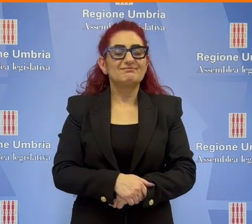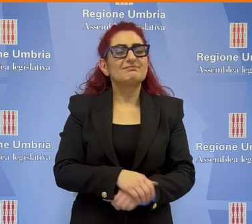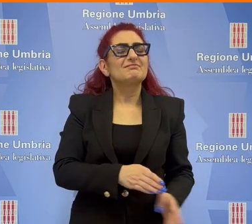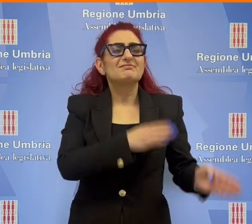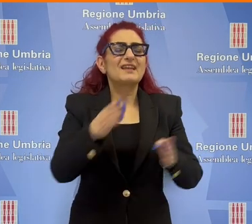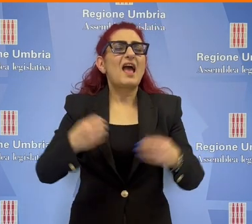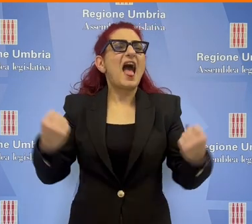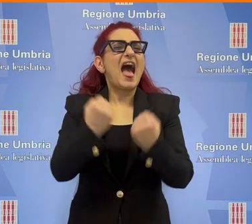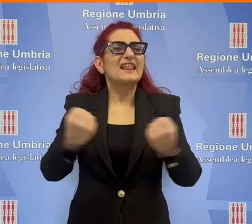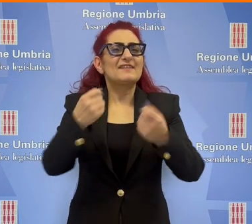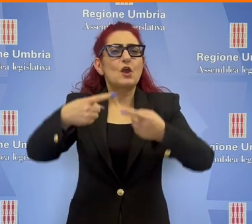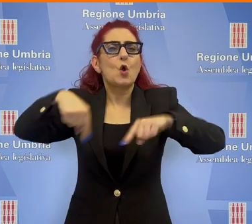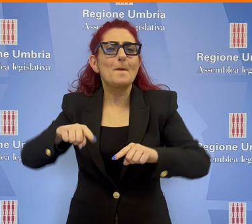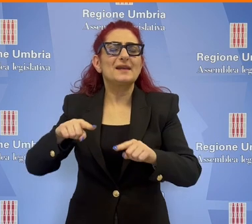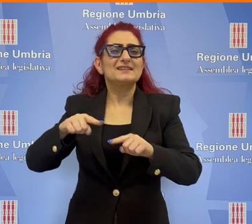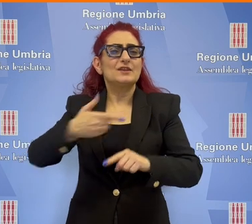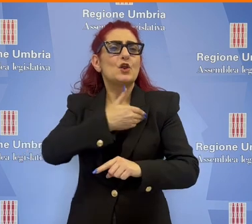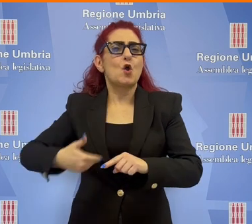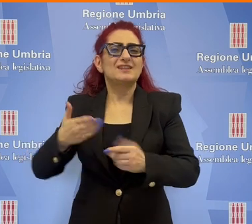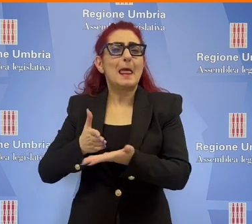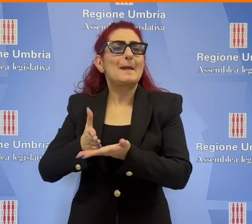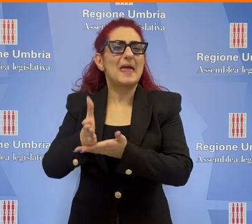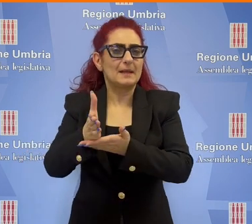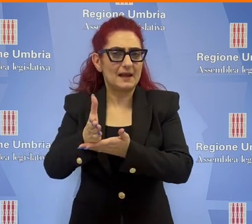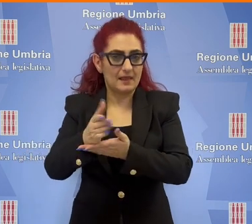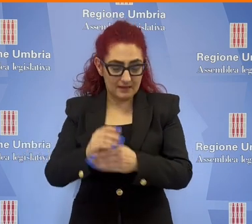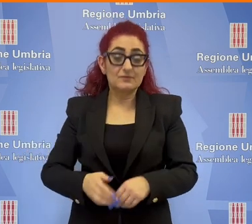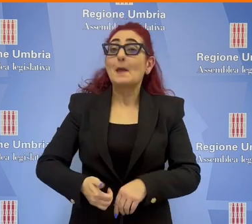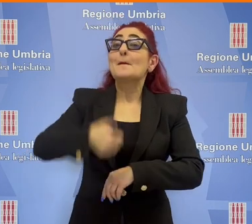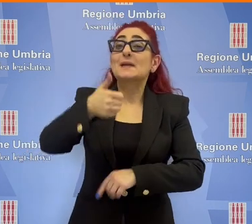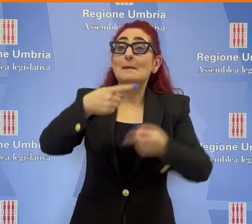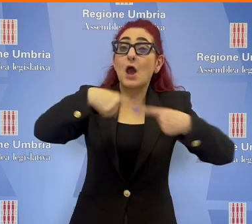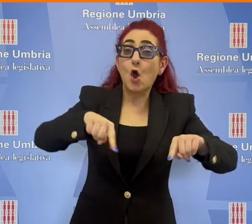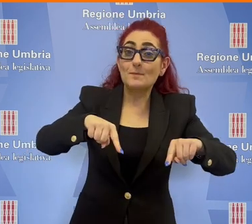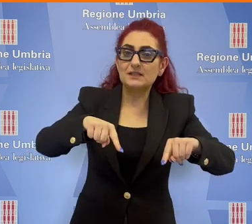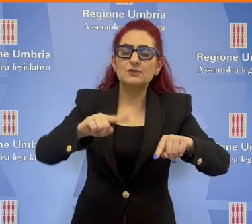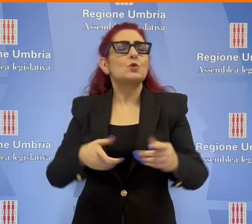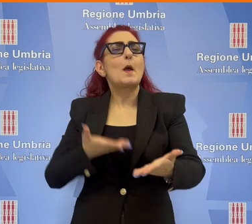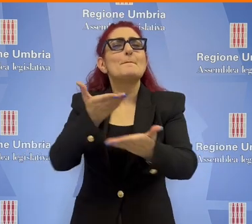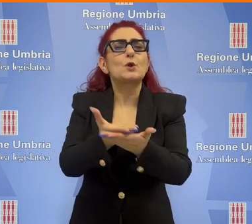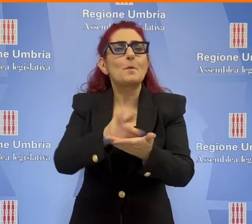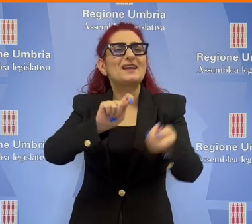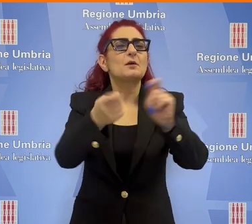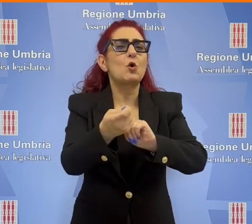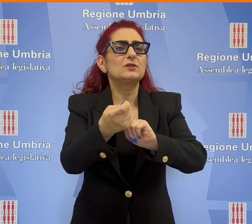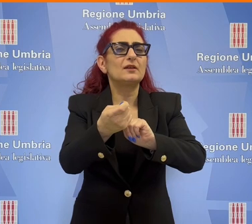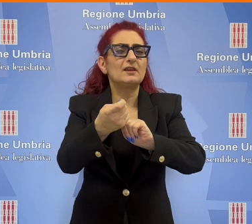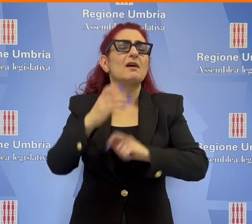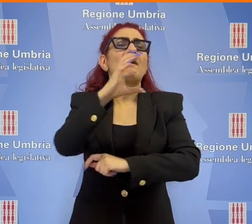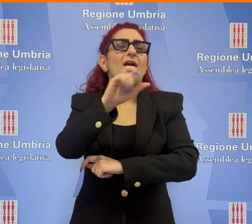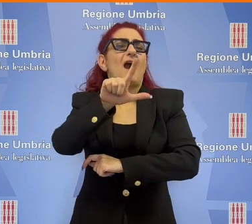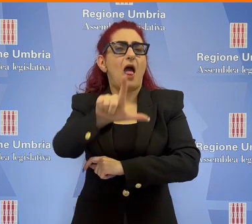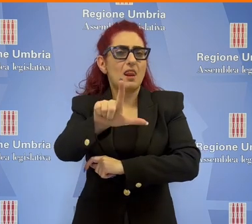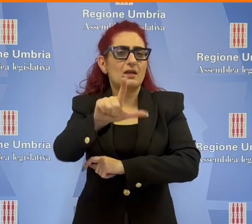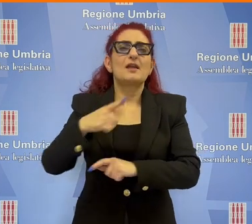Passiamo all'attività delle commissioni consiliari permanenti. In prima commissione le proposte di modifica del